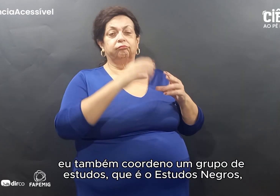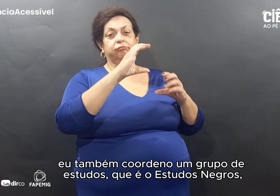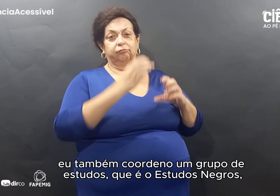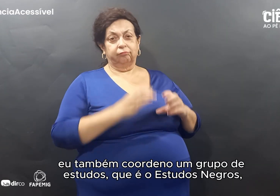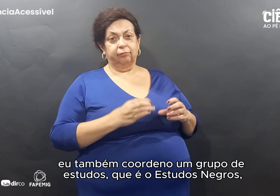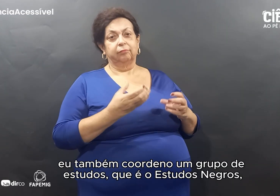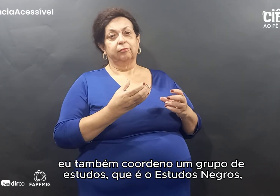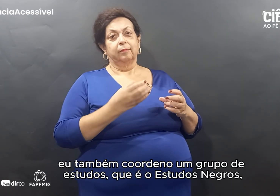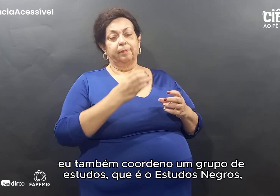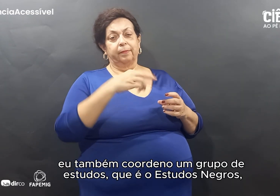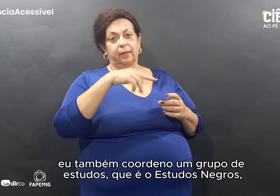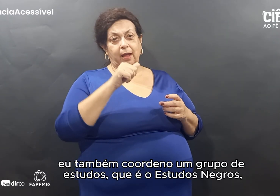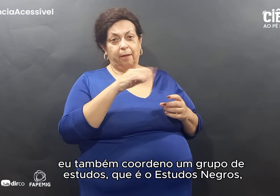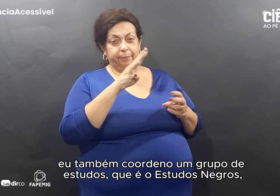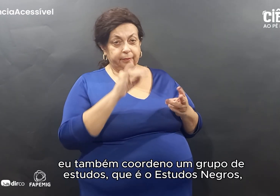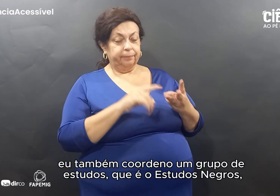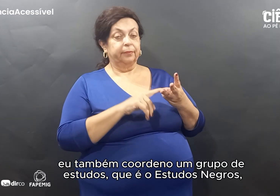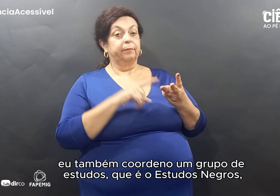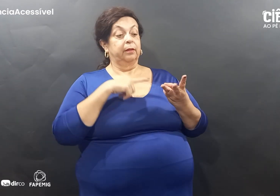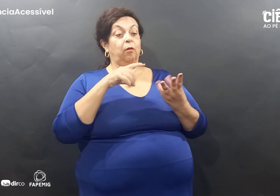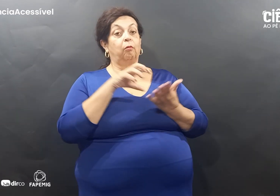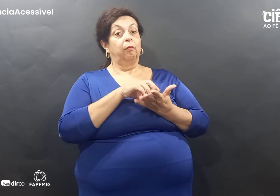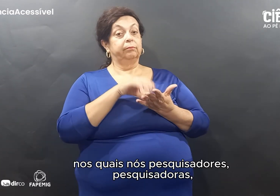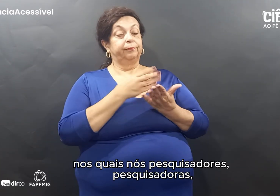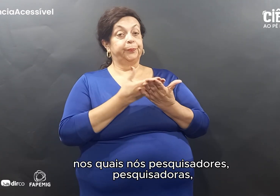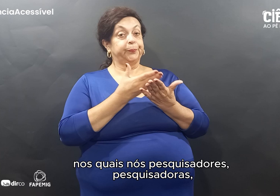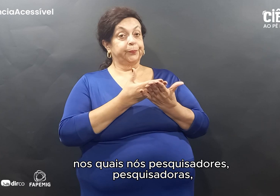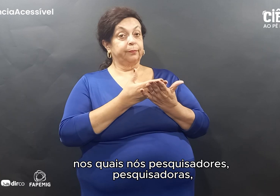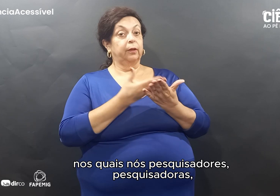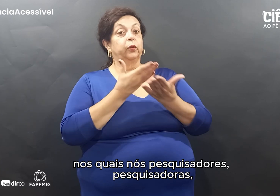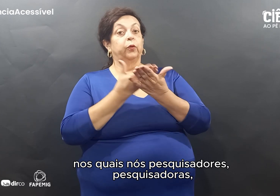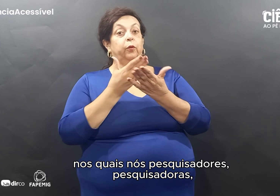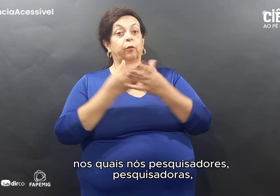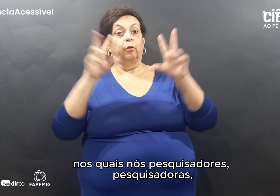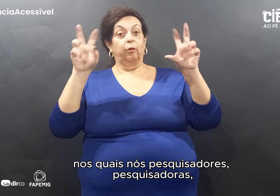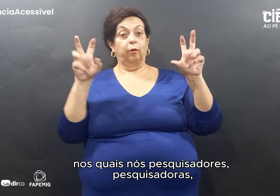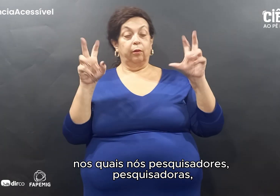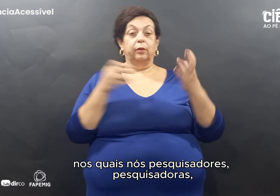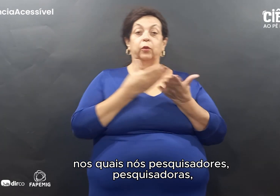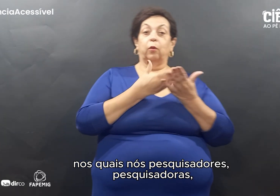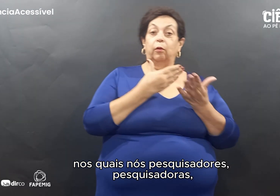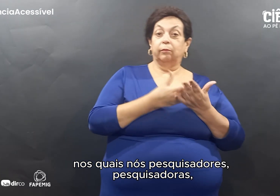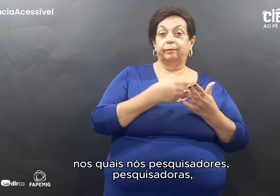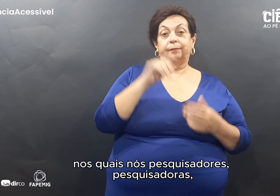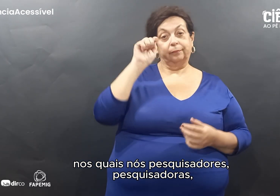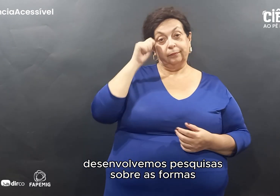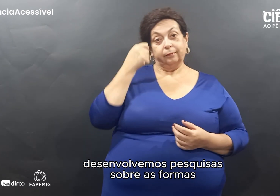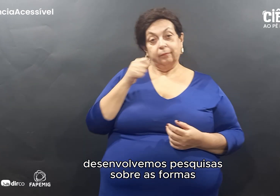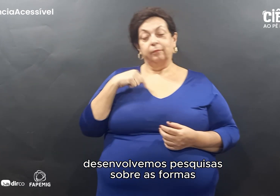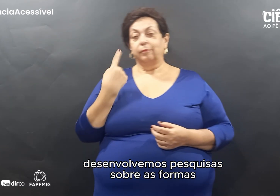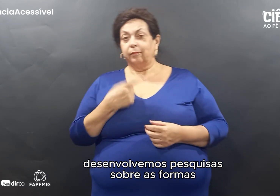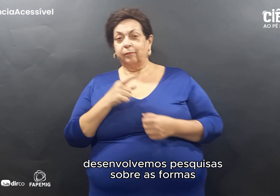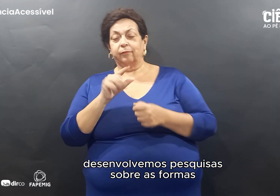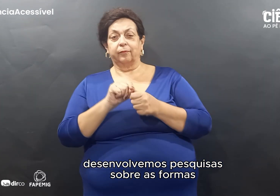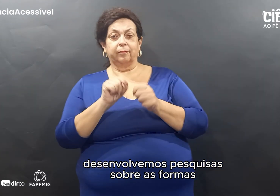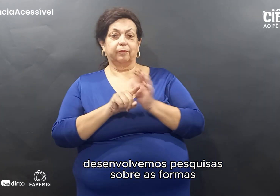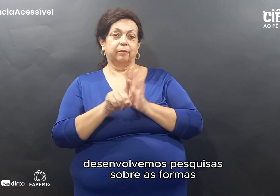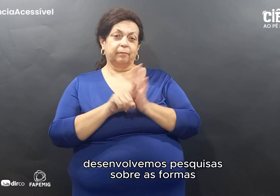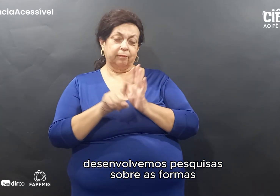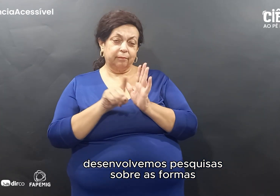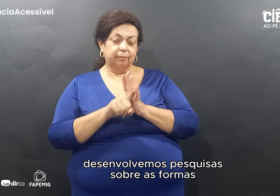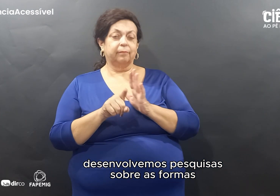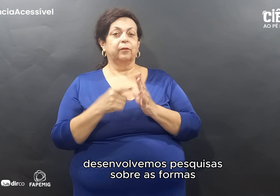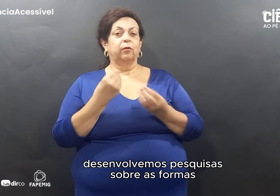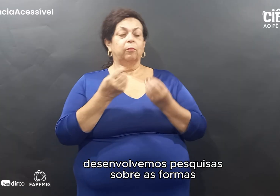um grupo de estudos, né, que é o Estudos Negros, nos quais aí nós, pesquisadores e pesquisadoras, desenvolvemos